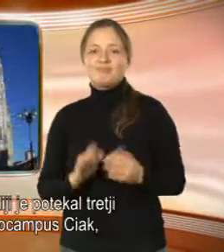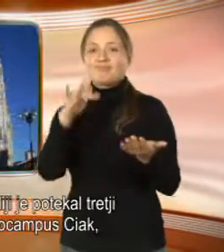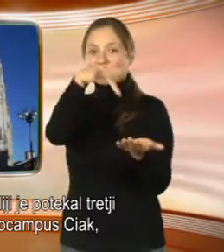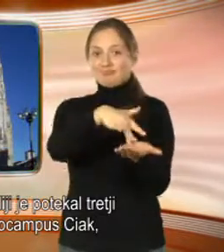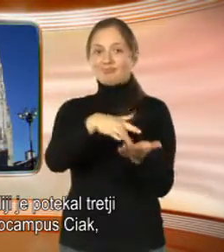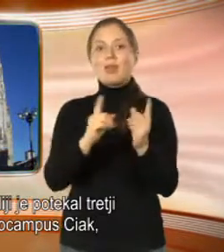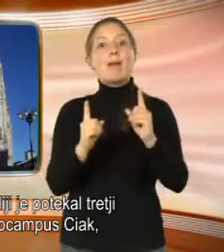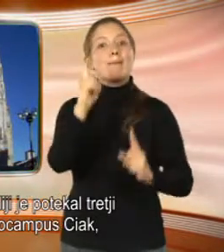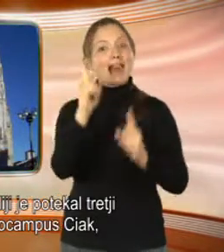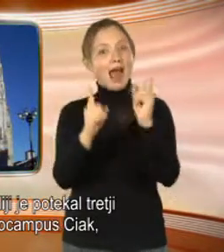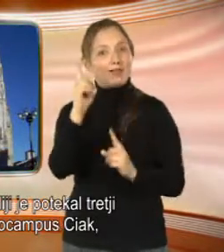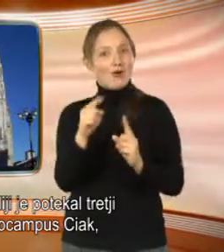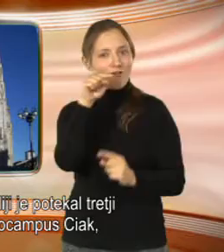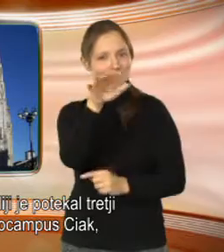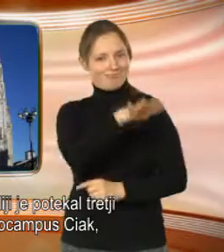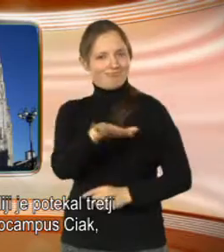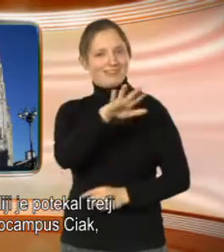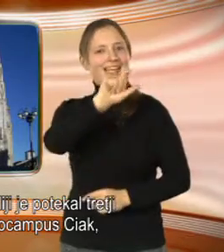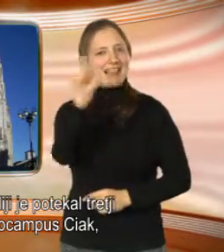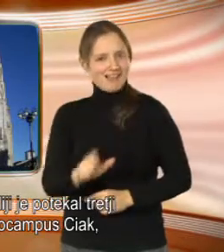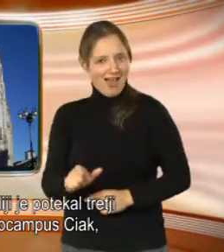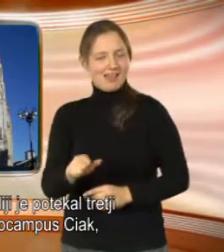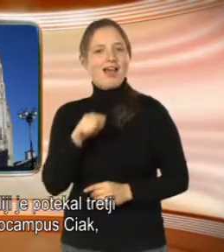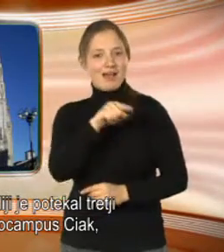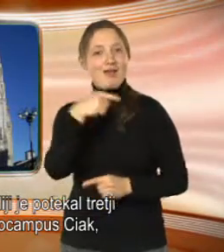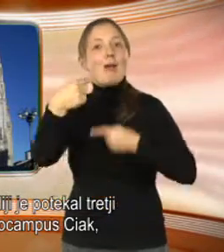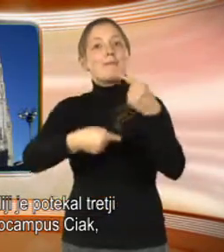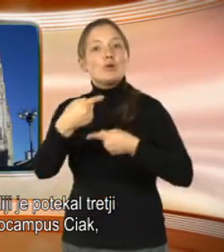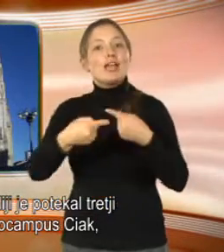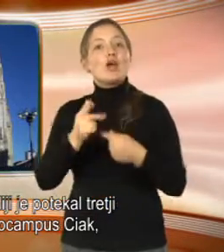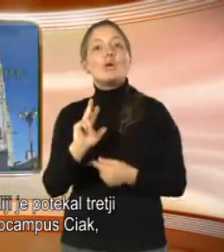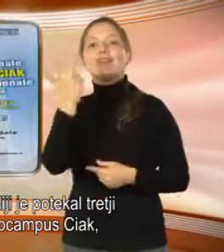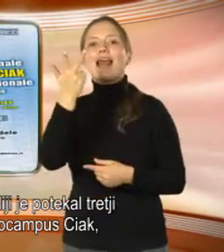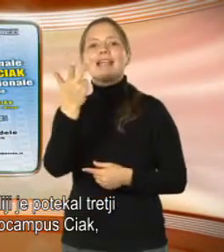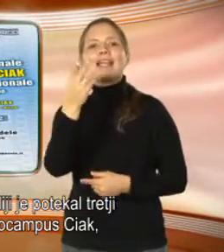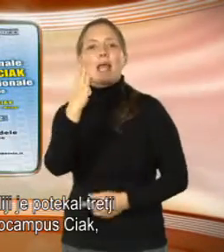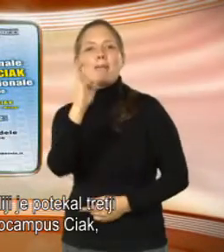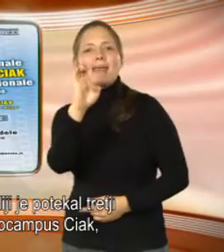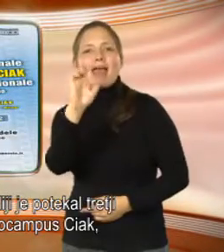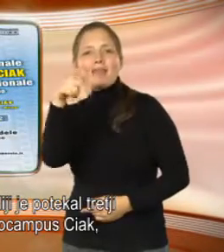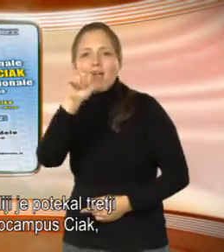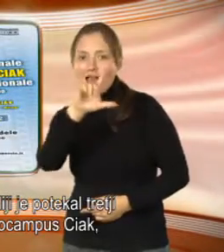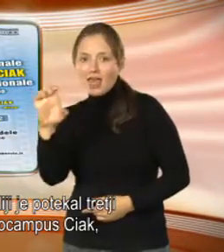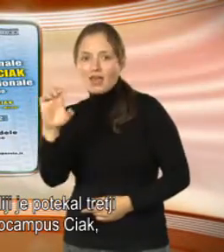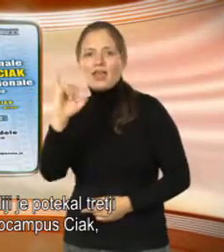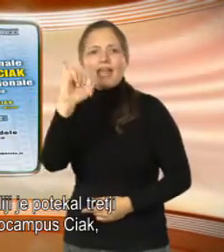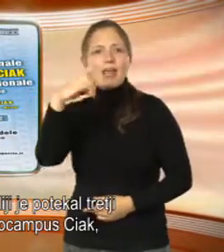V Milanu v Italiji je potekal tretji bienale Hipocampus Čak, na katerem se je zvrstilo kar 19 različnih